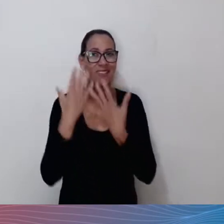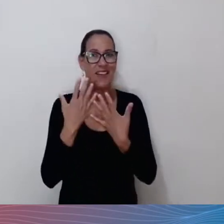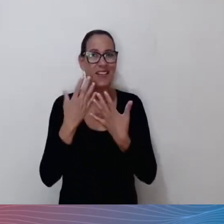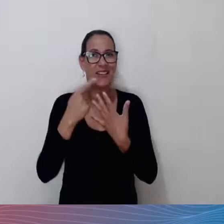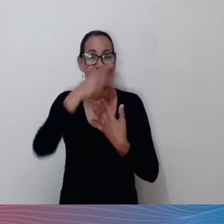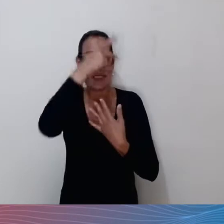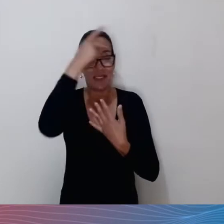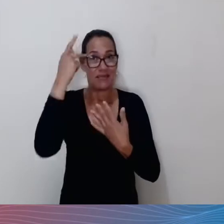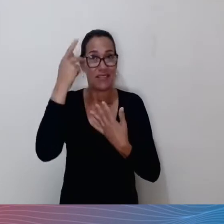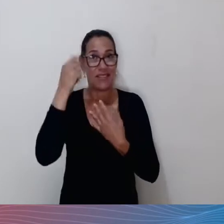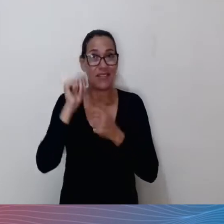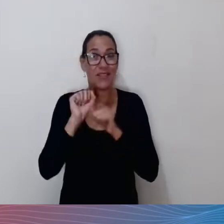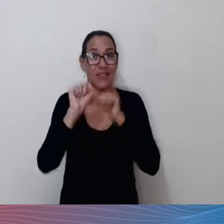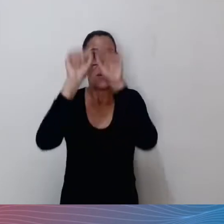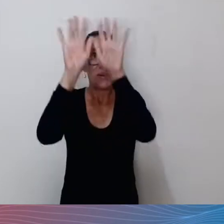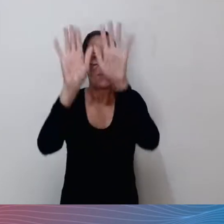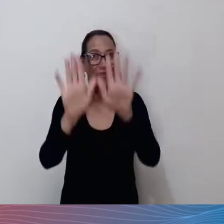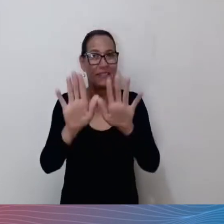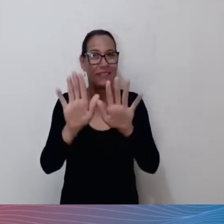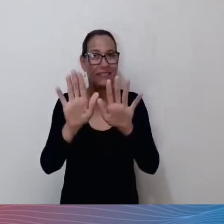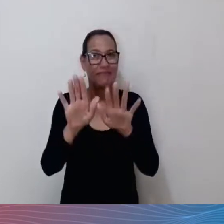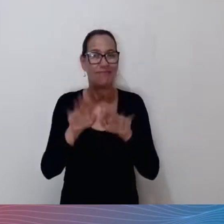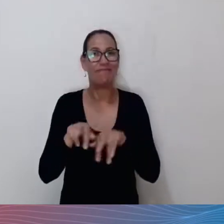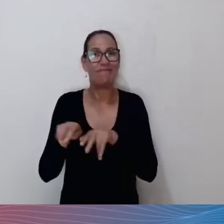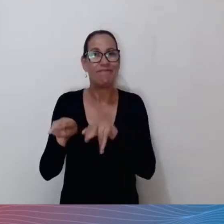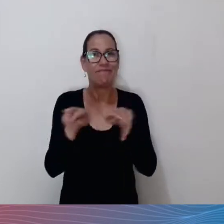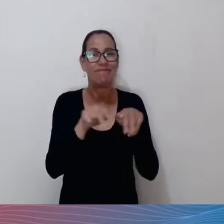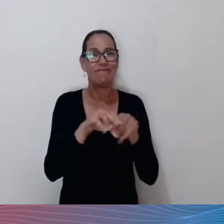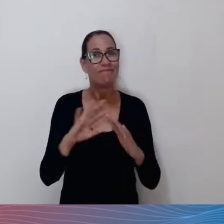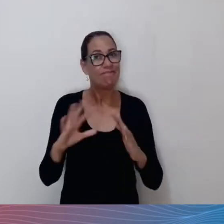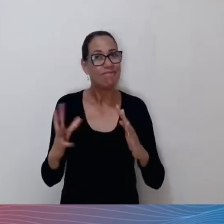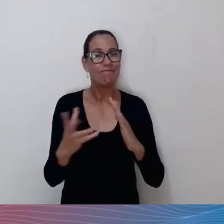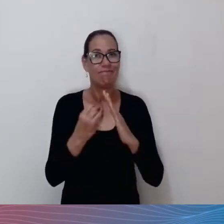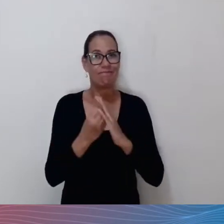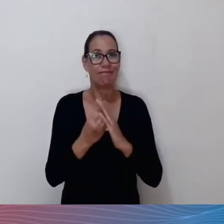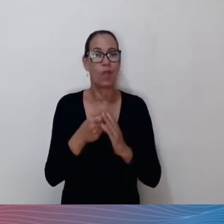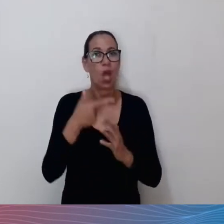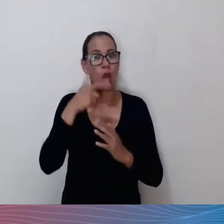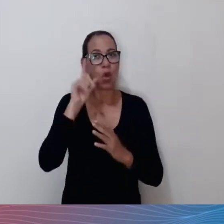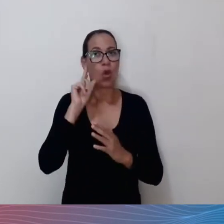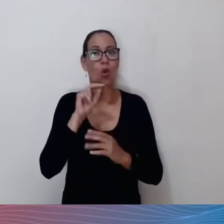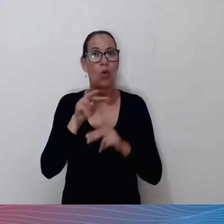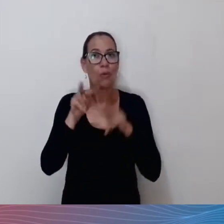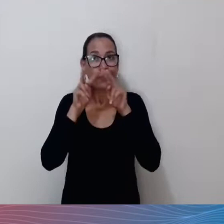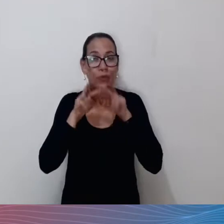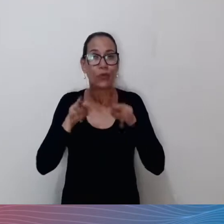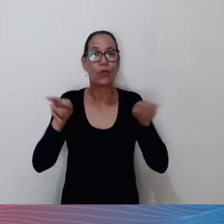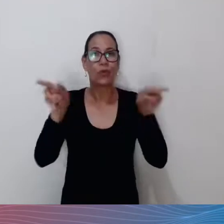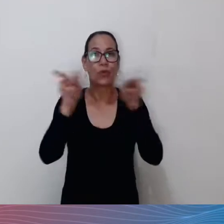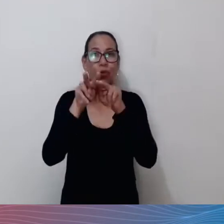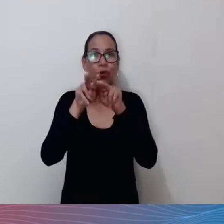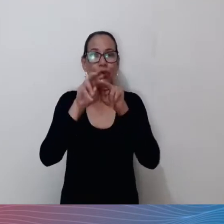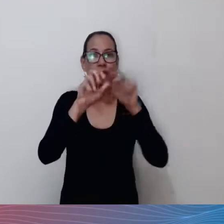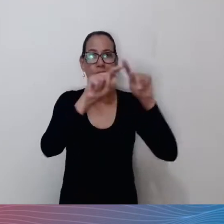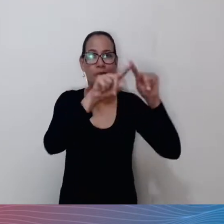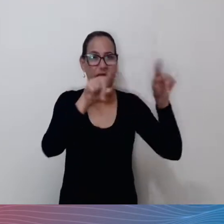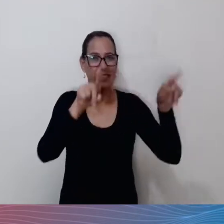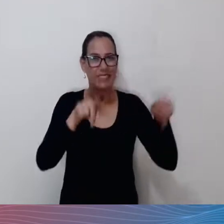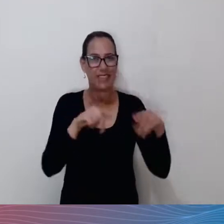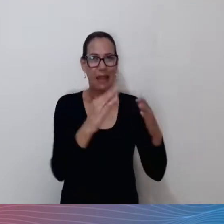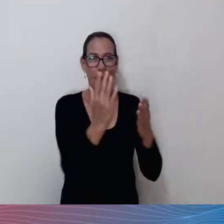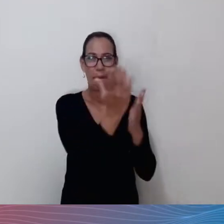E ontem nós também vimos o quadro, a figura de Deuteronômio 8. Acho que pode colocar aqui na